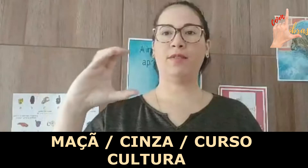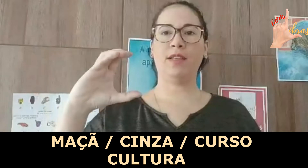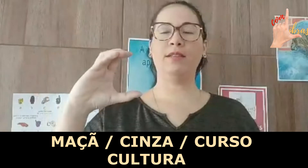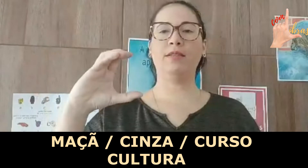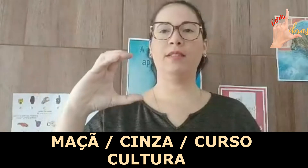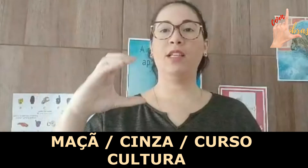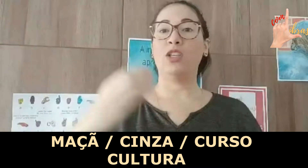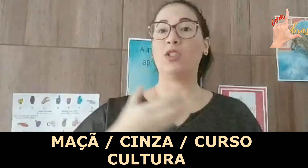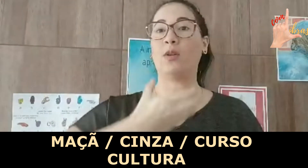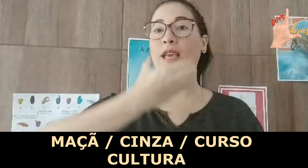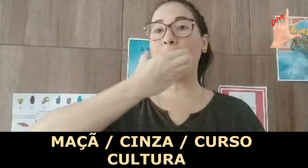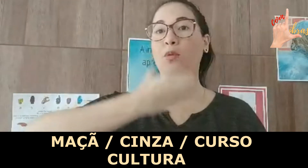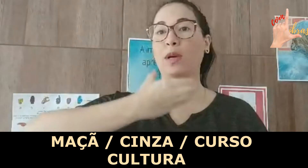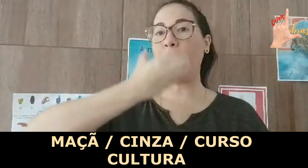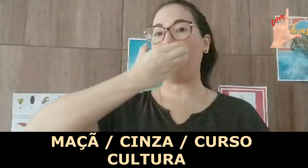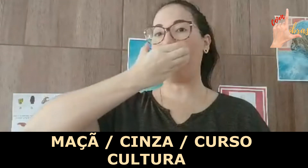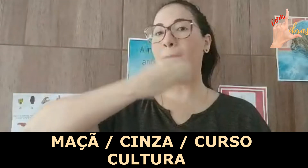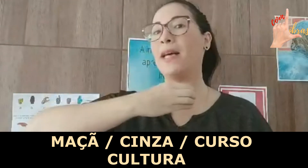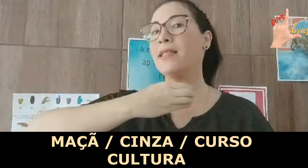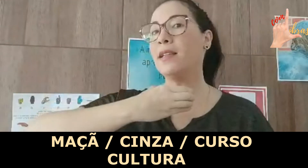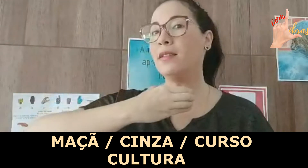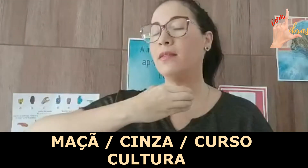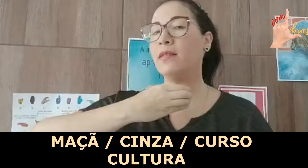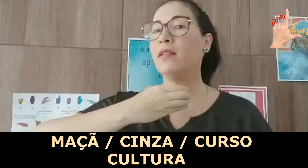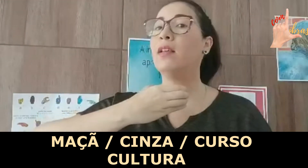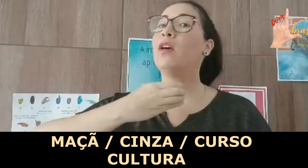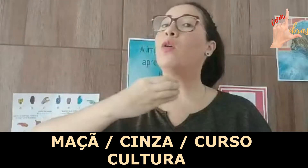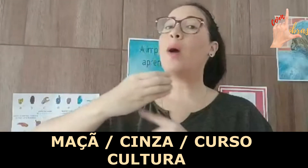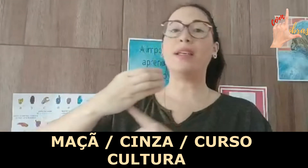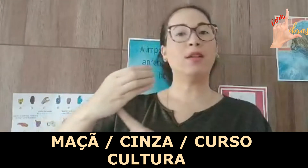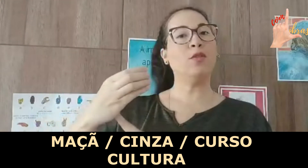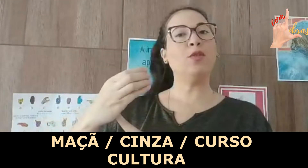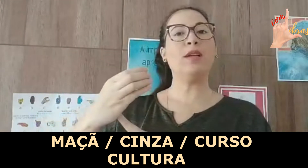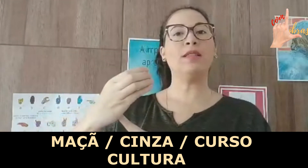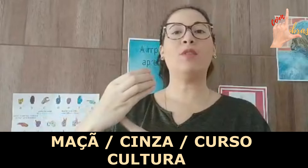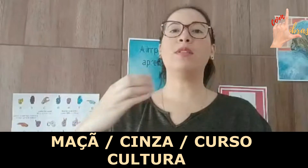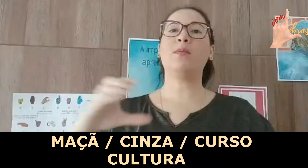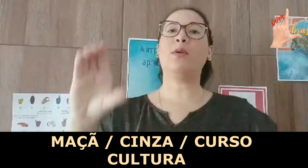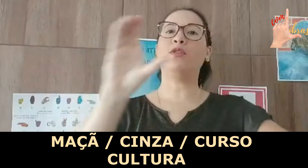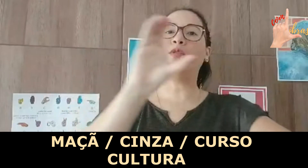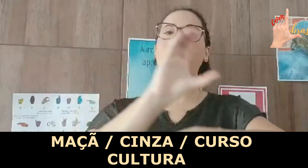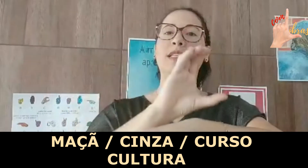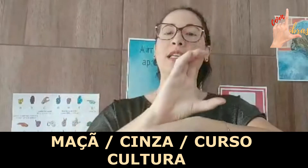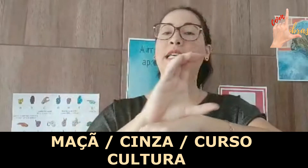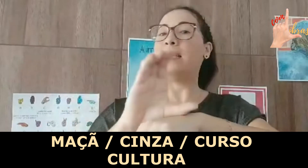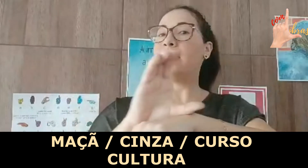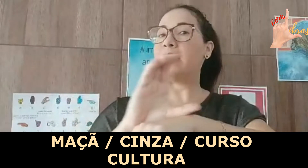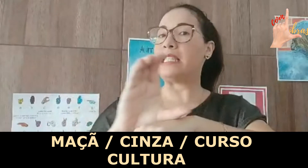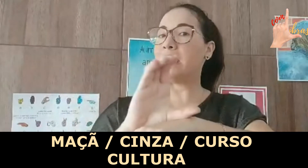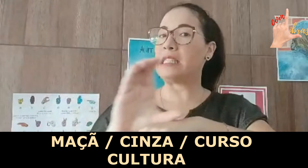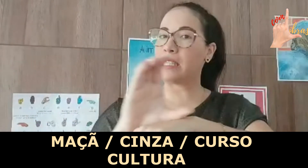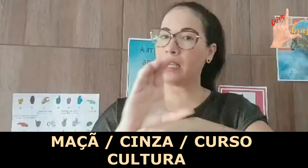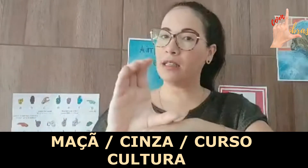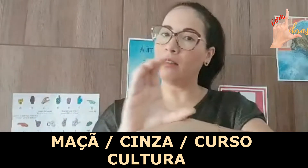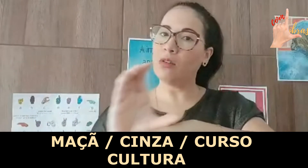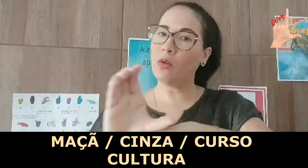vendo? Só que a boca. Maçã. Com essa configuração você pode fazer cinza,